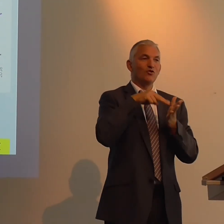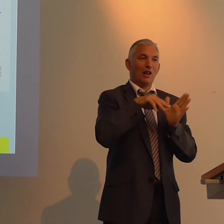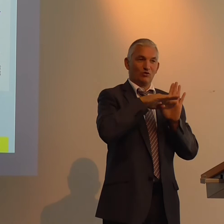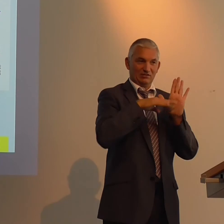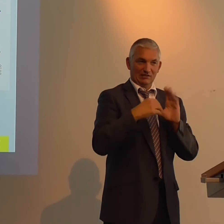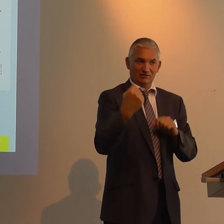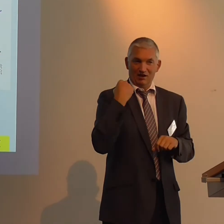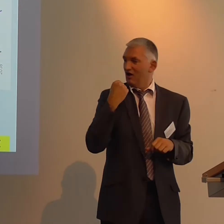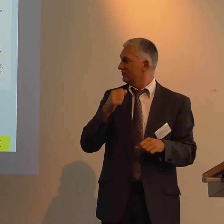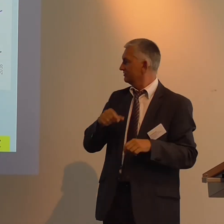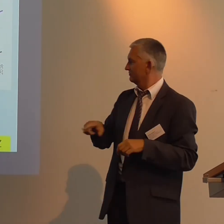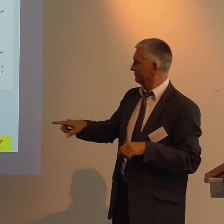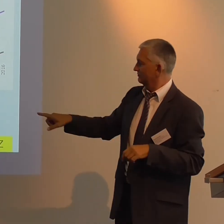2002, Behindertengleichstellungsgesetz tritt in Kraft.